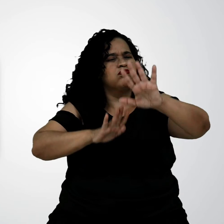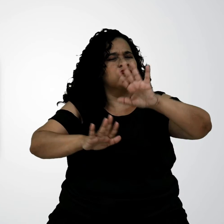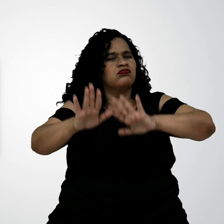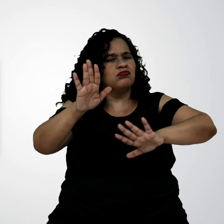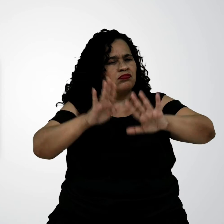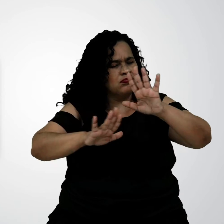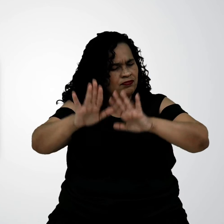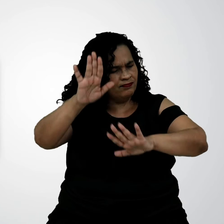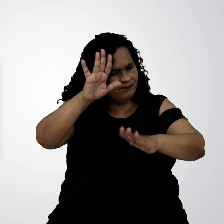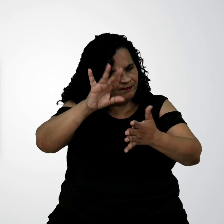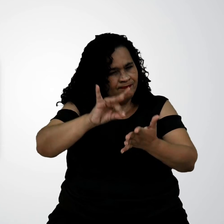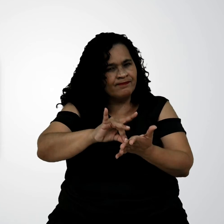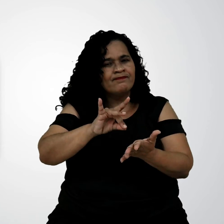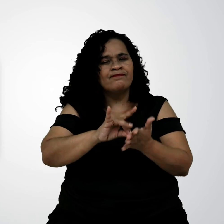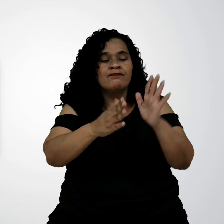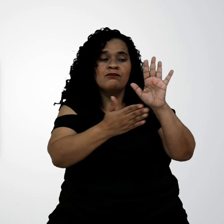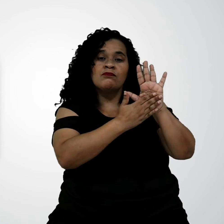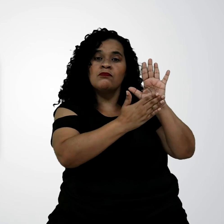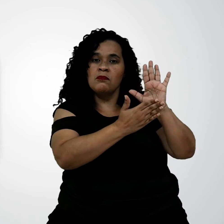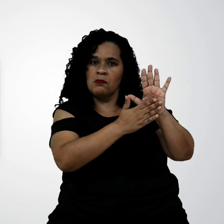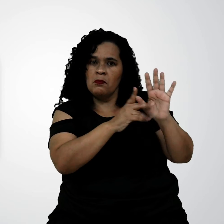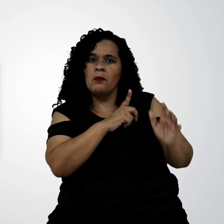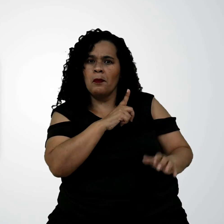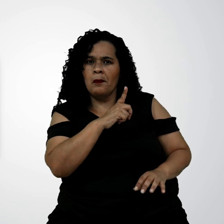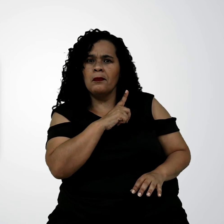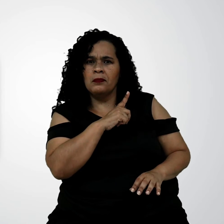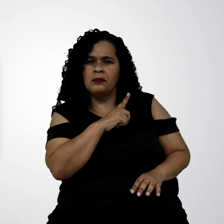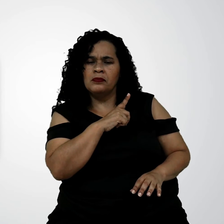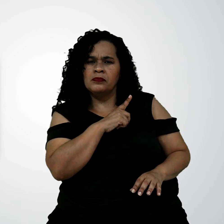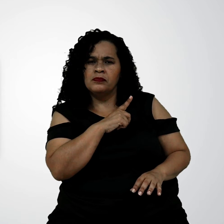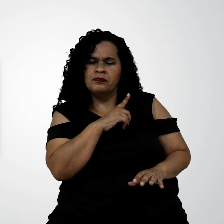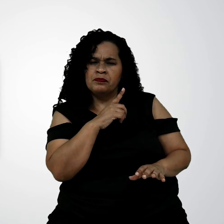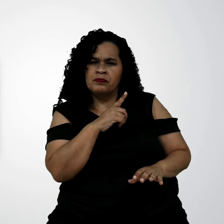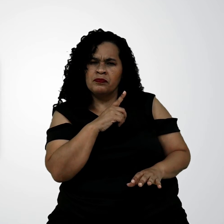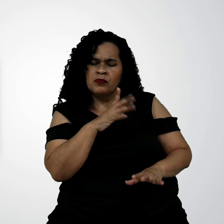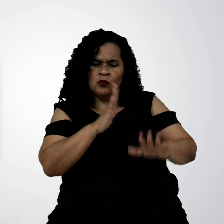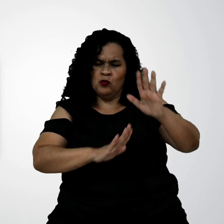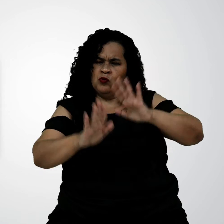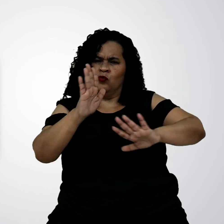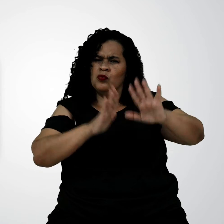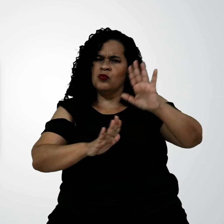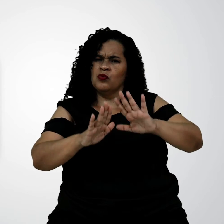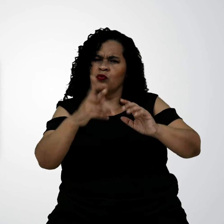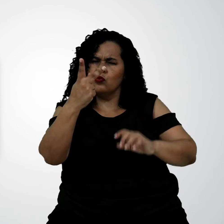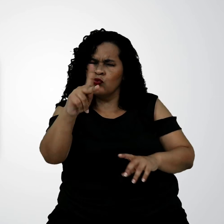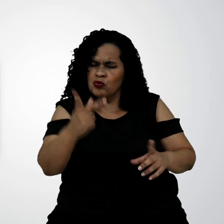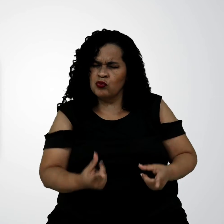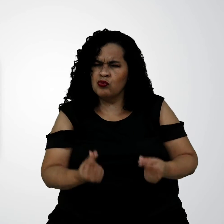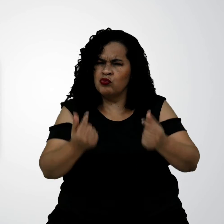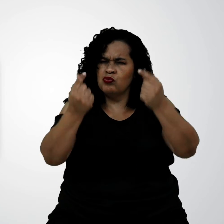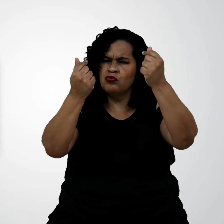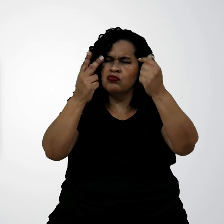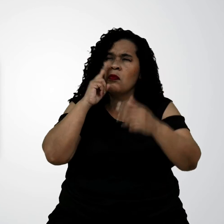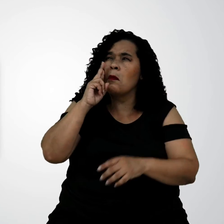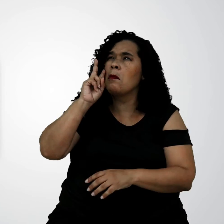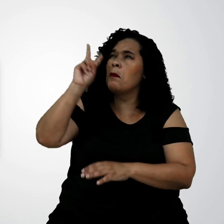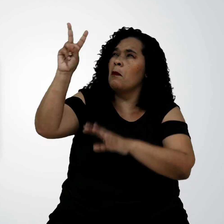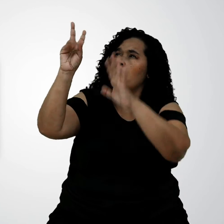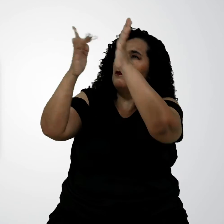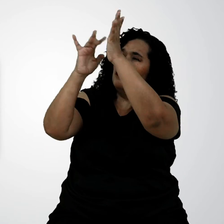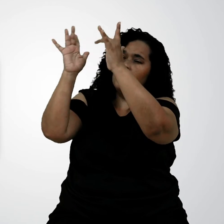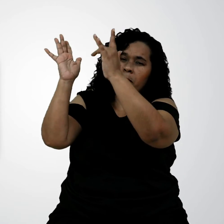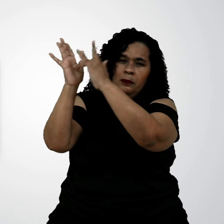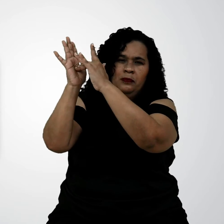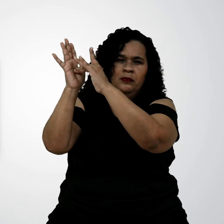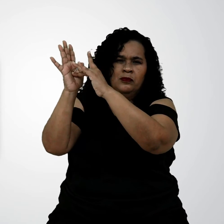cuidado com as propostas, tome cuidado onde você coloca o seu dinheiro. Olhe para Jesus, olhe para as palavras